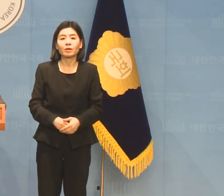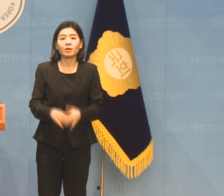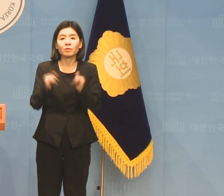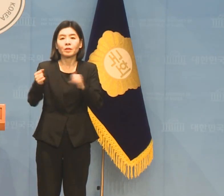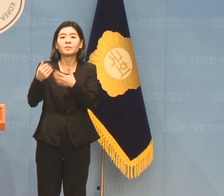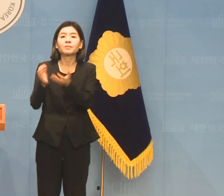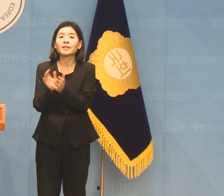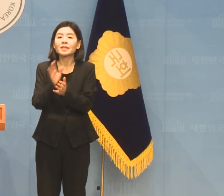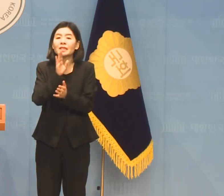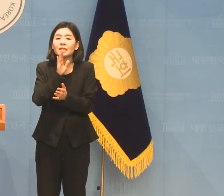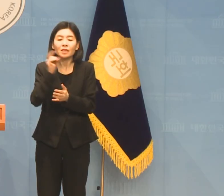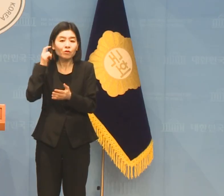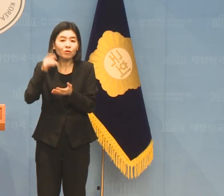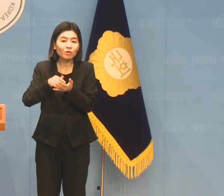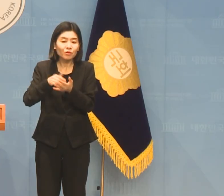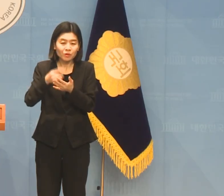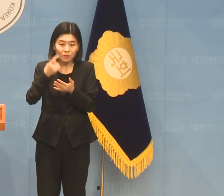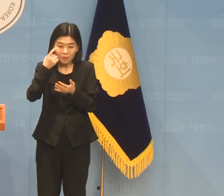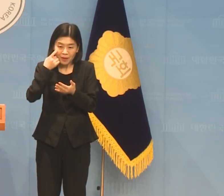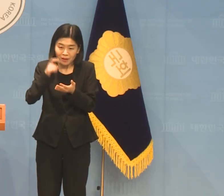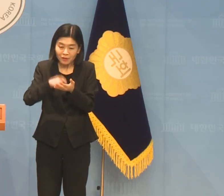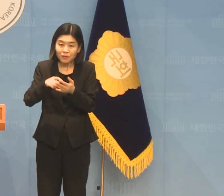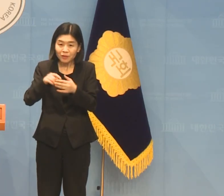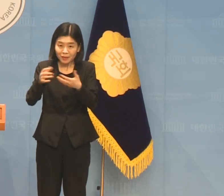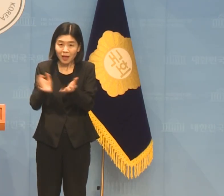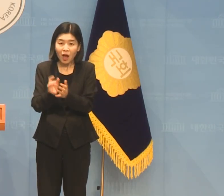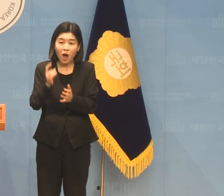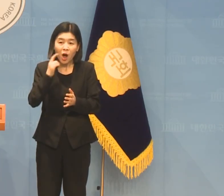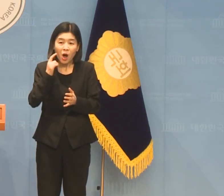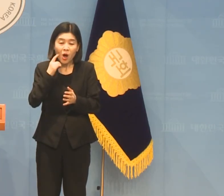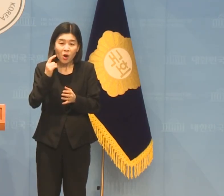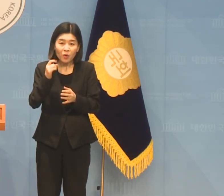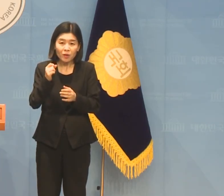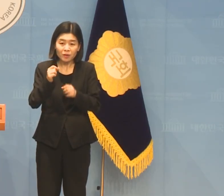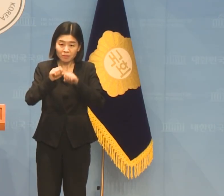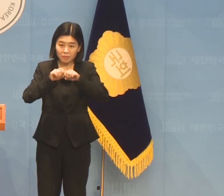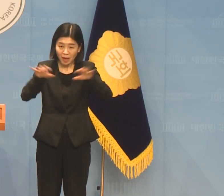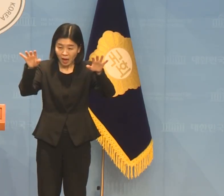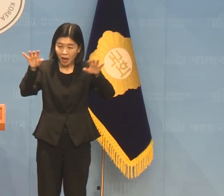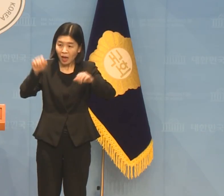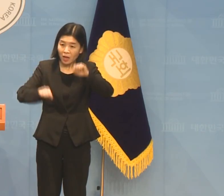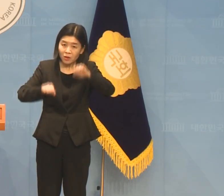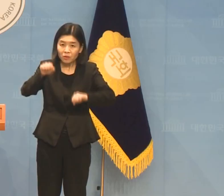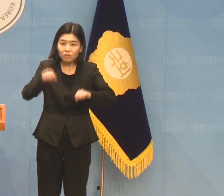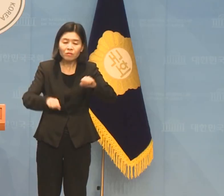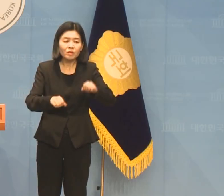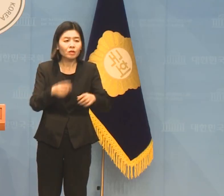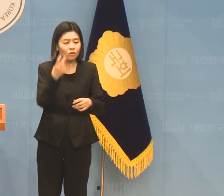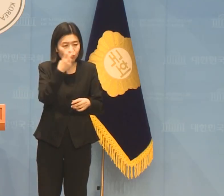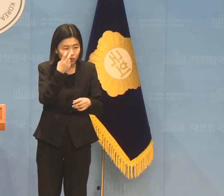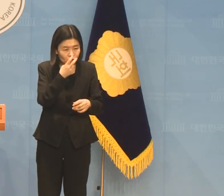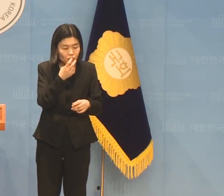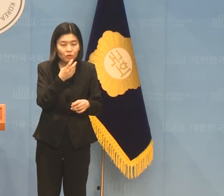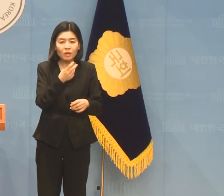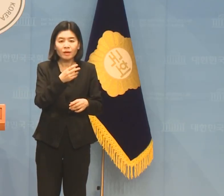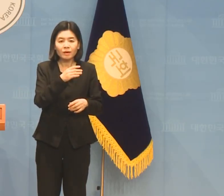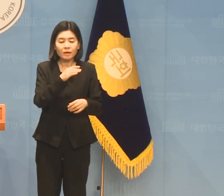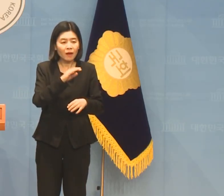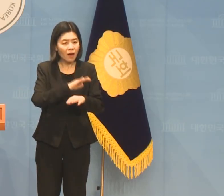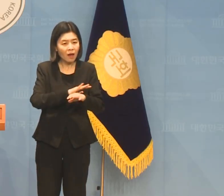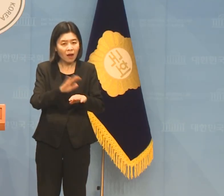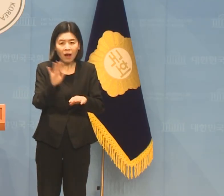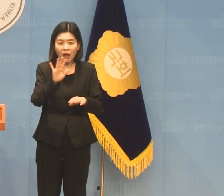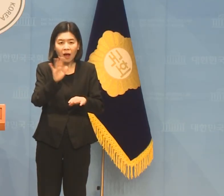국민의힘 진짜뉴스 발굴단의 허위사실 유포 행위에 대해 아직도 수사를 제대로 하고 있는 경찰에